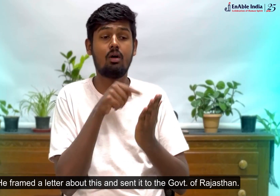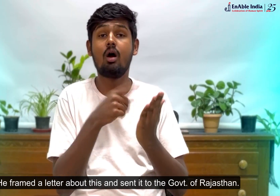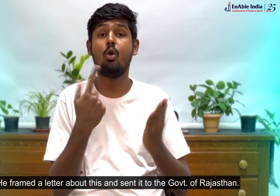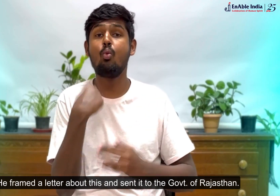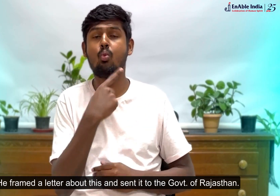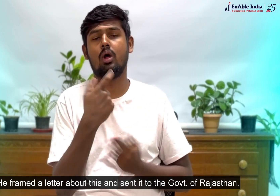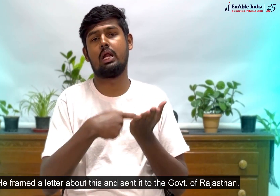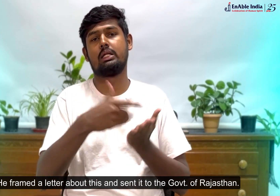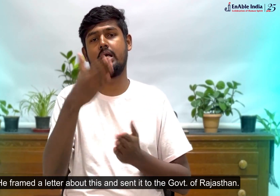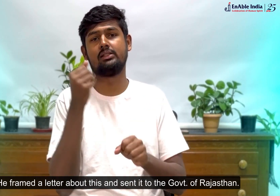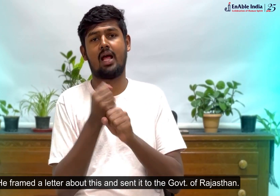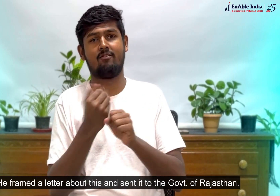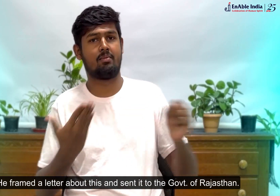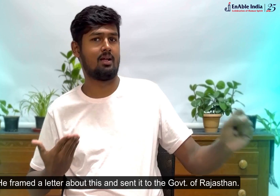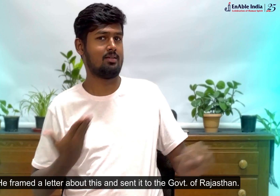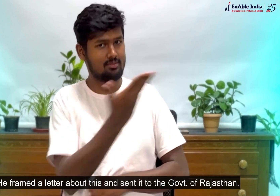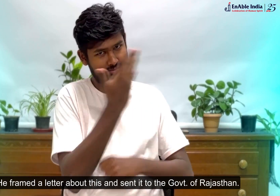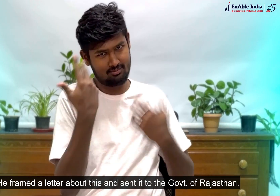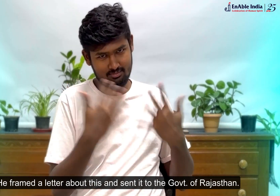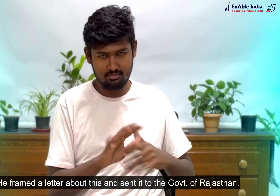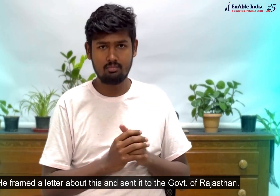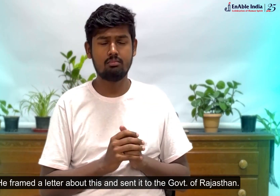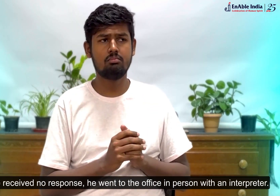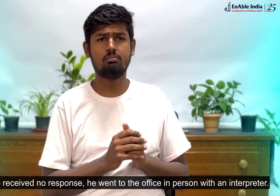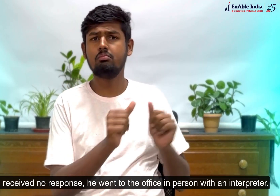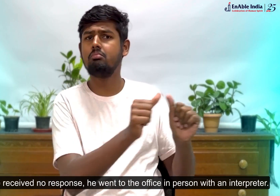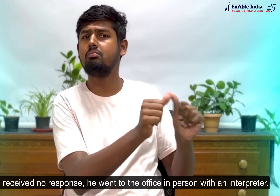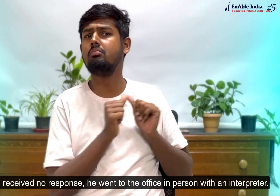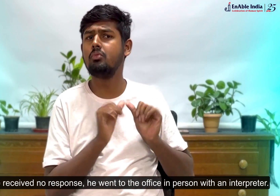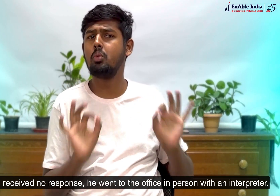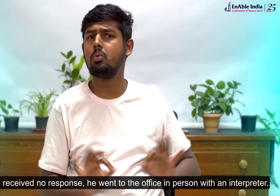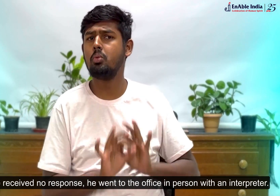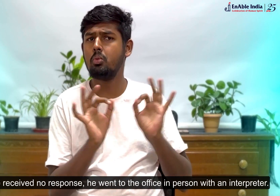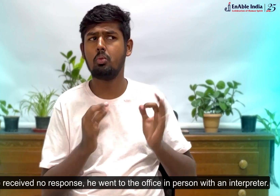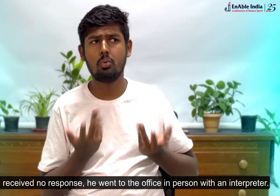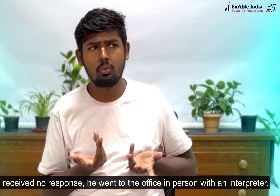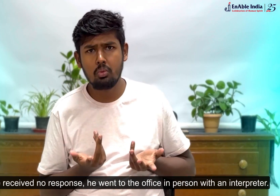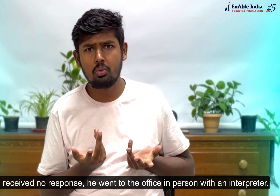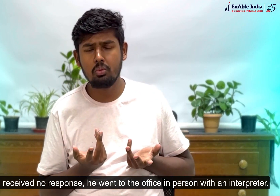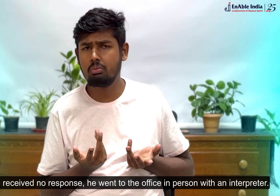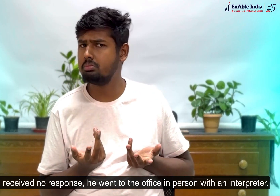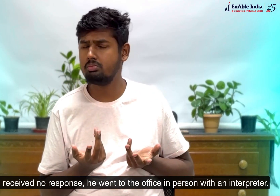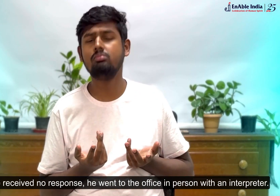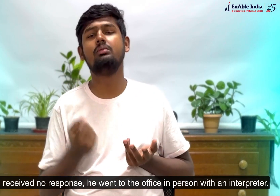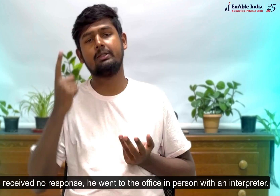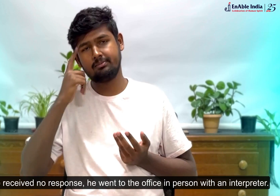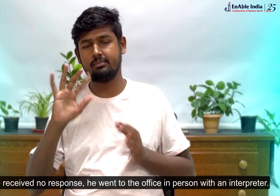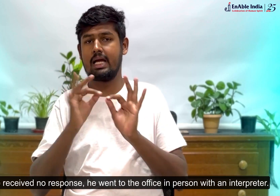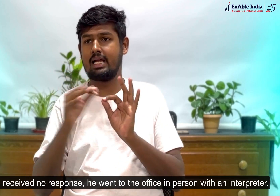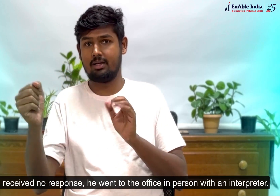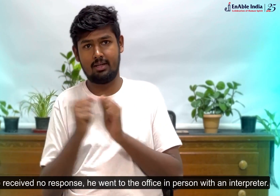सांकेतिक भाषा का उपयोग किया जा सकता है। उन्होंने इस बारे में एक पत्र बनाकर राजस्थान सरकार को भेजा।